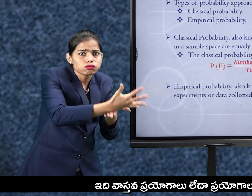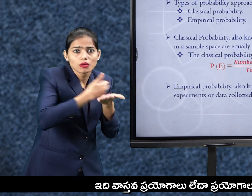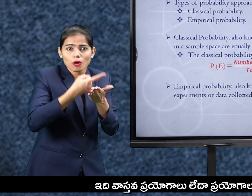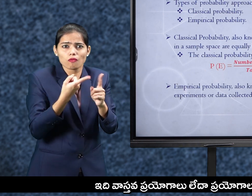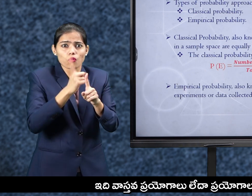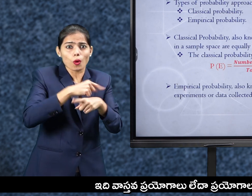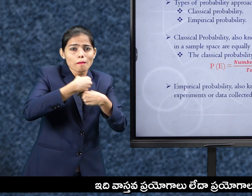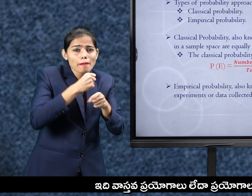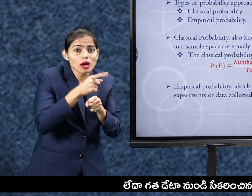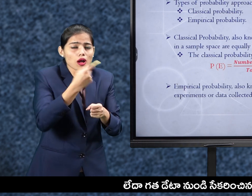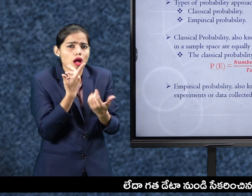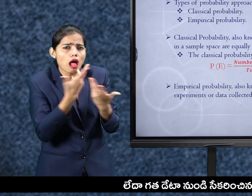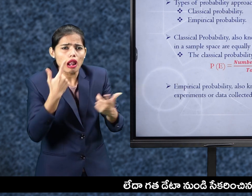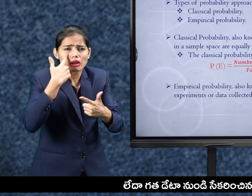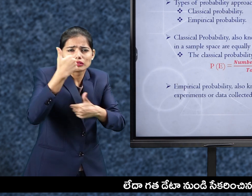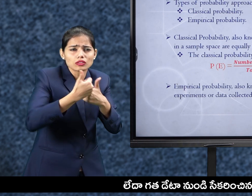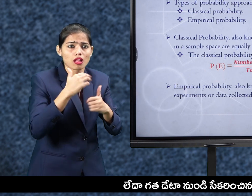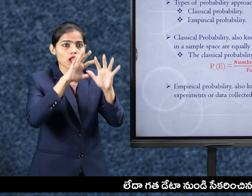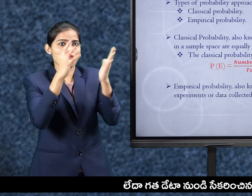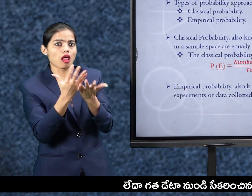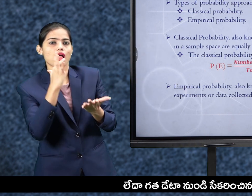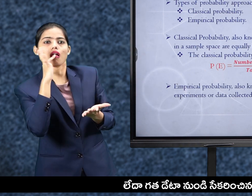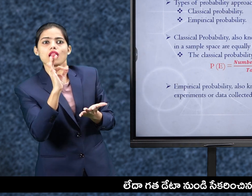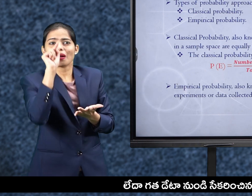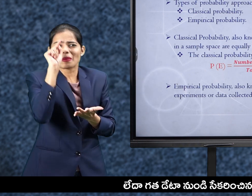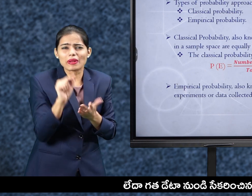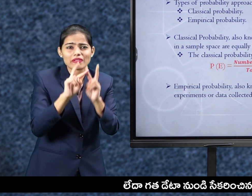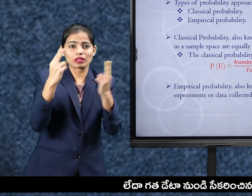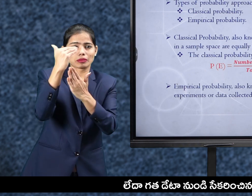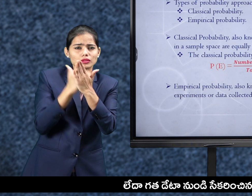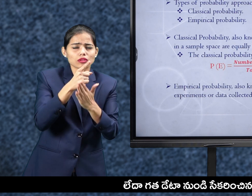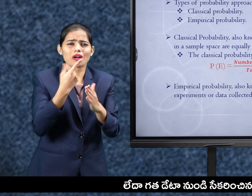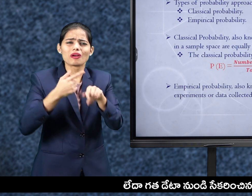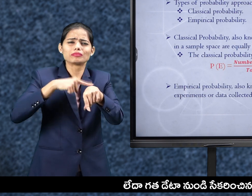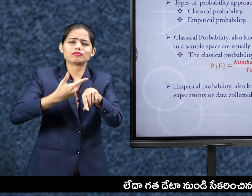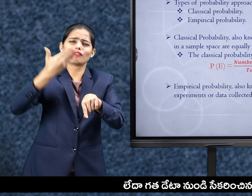ప్రపంచ సంఘటనలు లేదా గత డేటా నుంచి సేకరించిన డేటాపై ఆధారపడి ఉంటుంది.